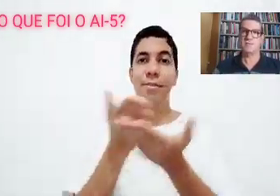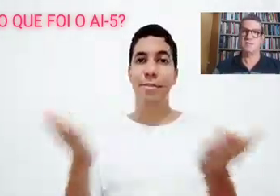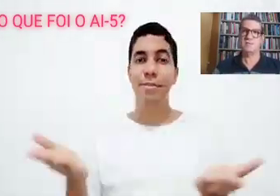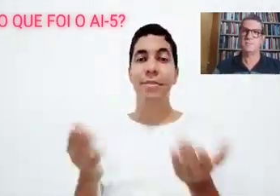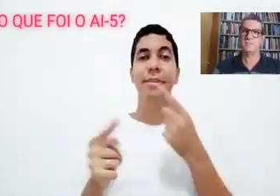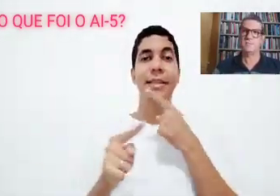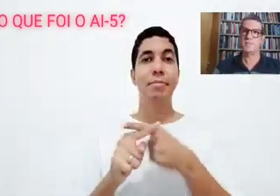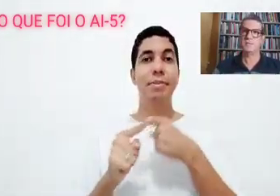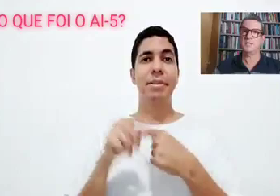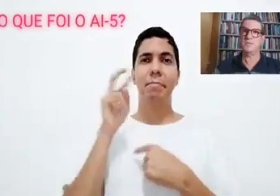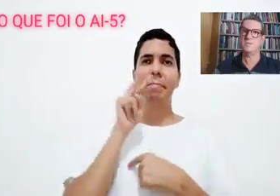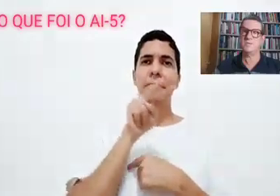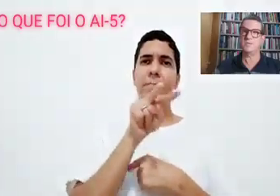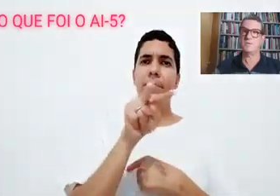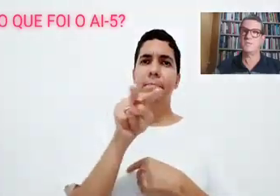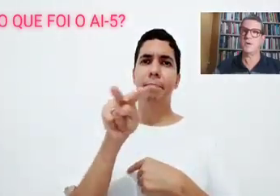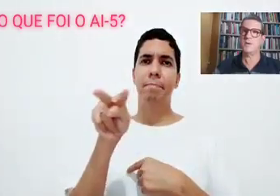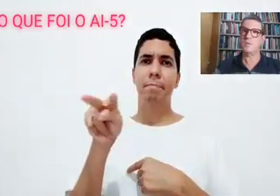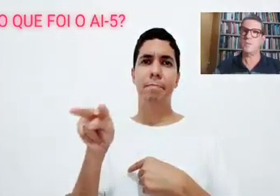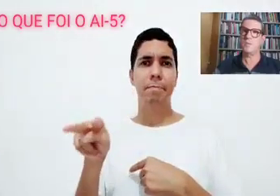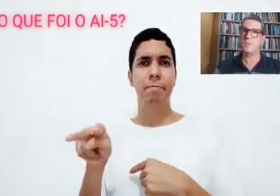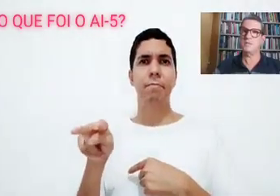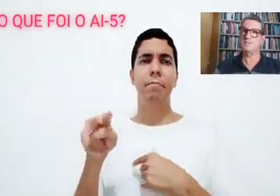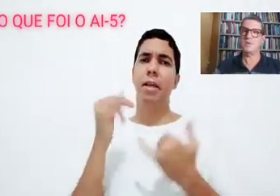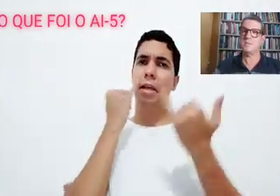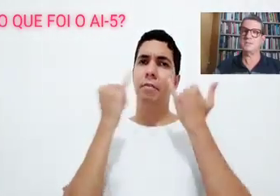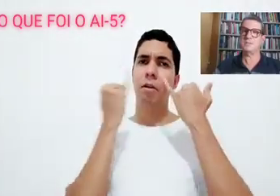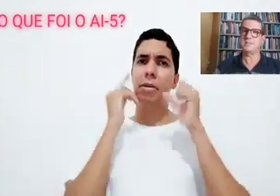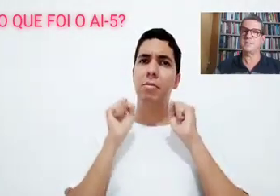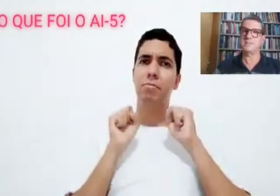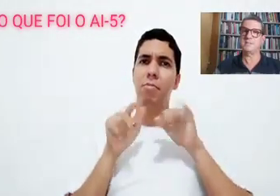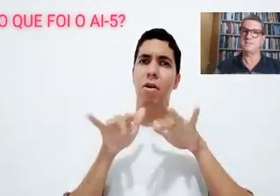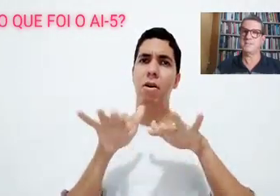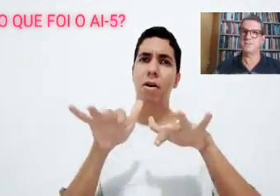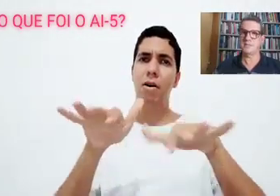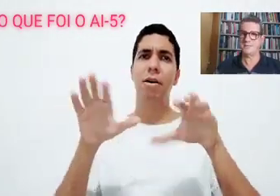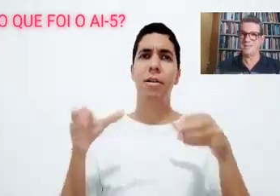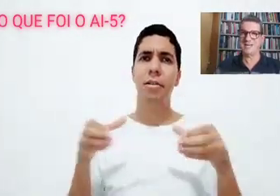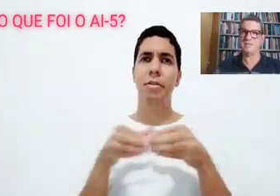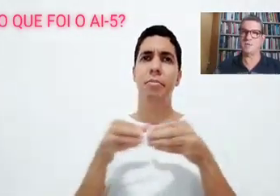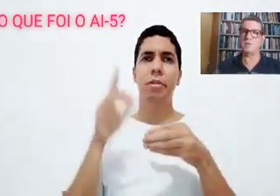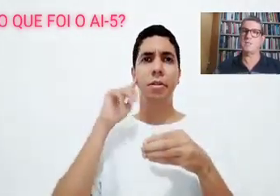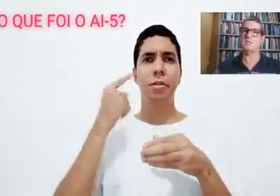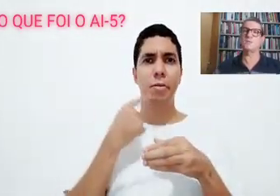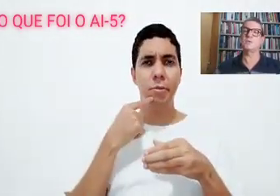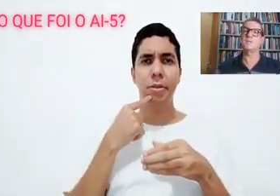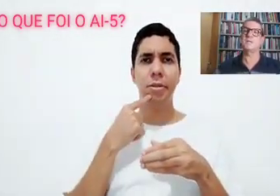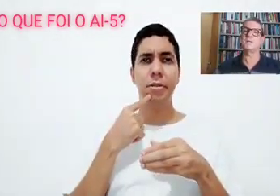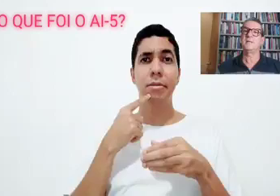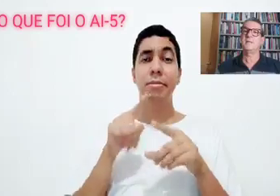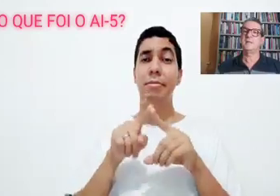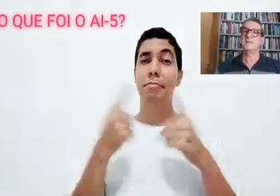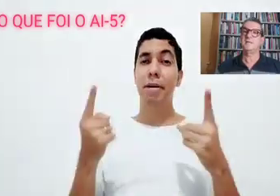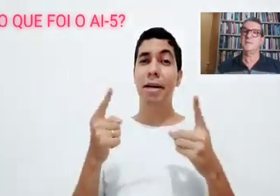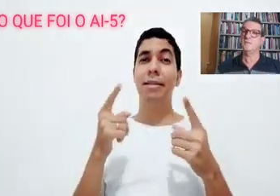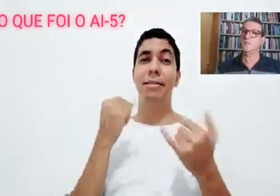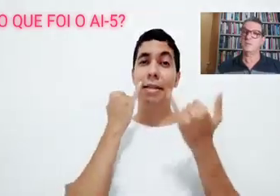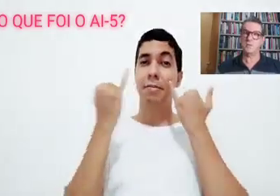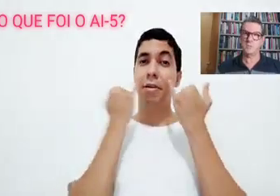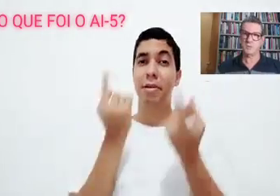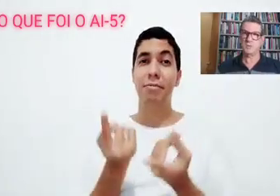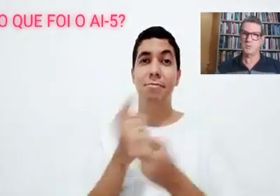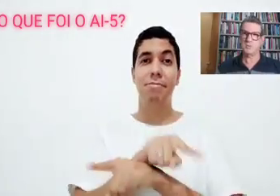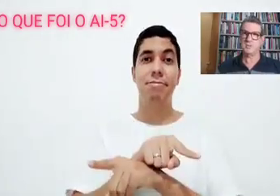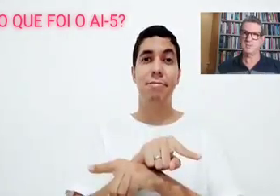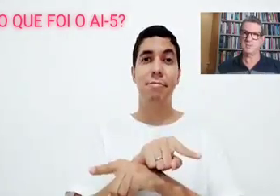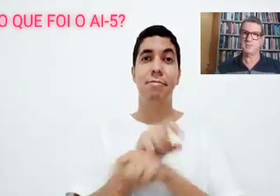com vocês porque eu tenho visto a forma como as informações têm descido, têm chegado à comunidade surda, e são